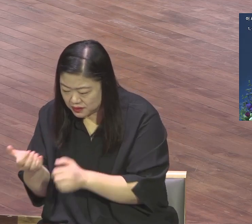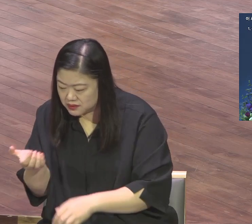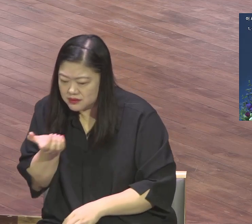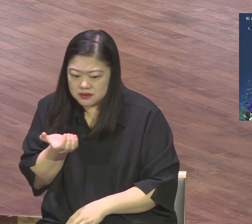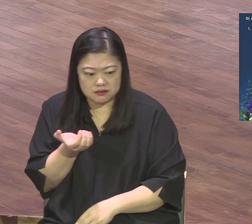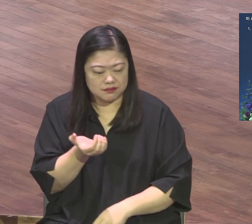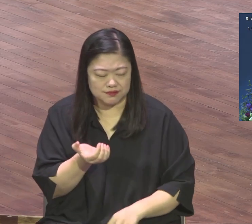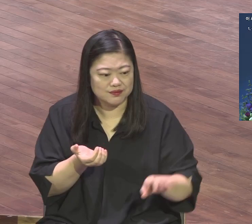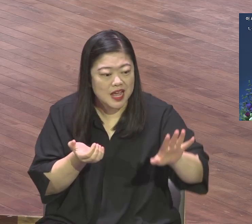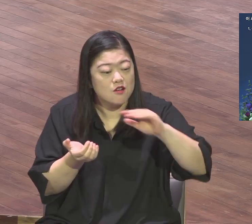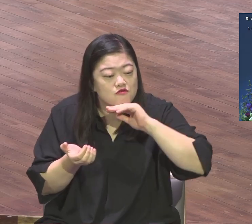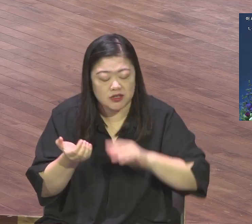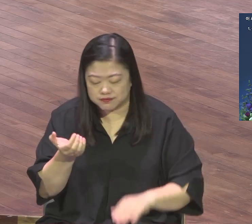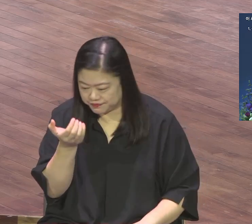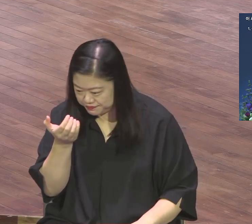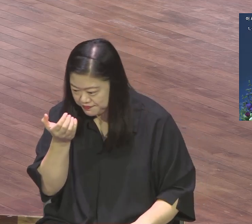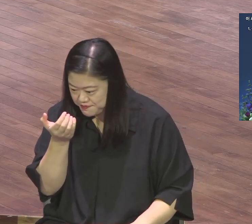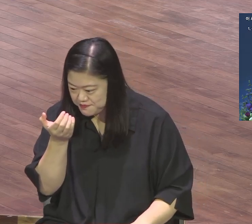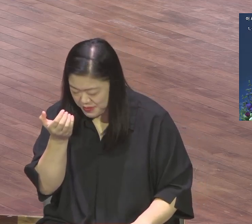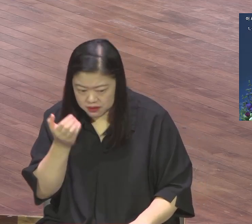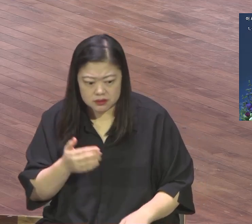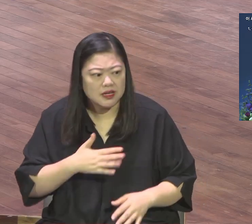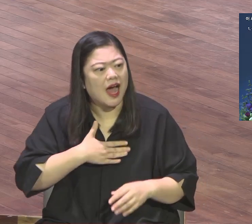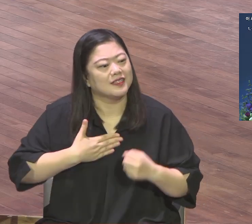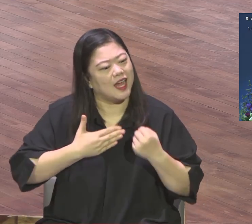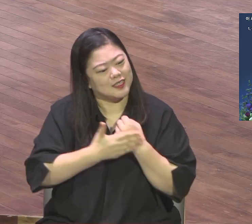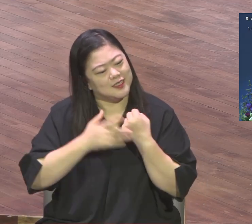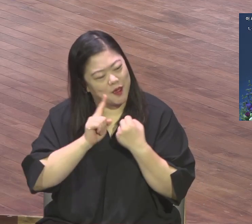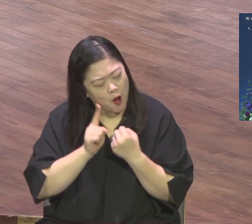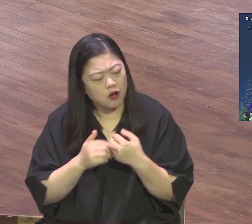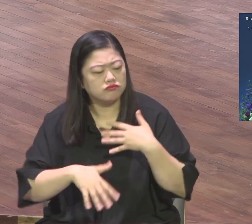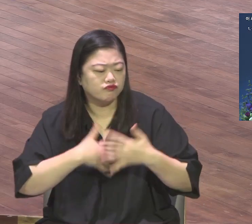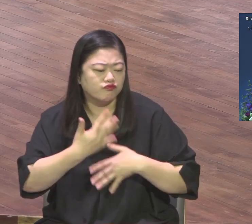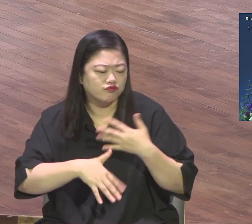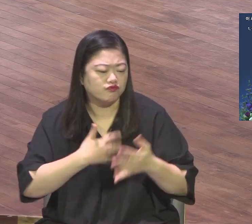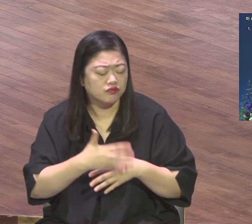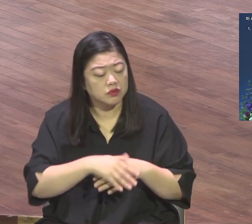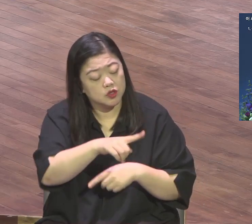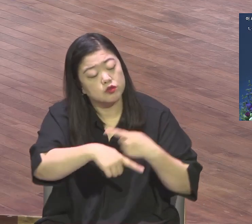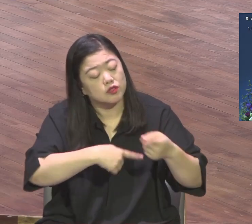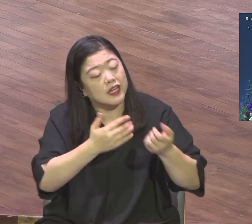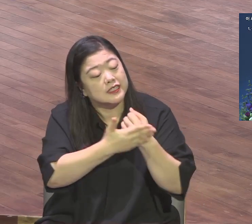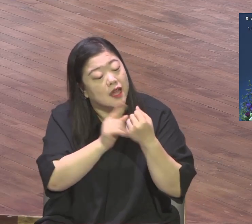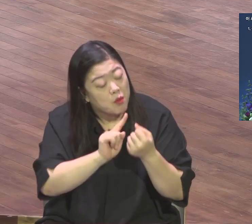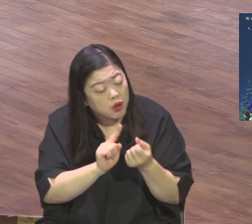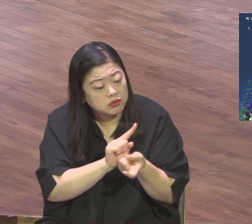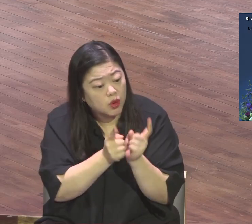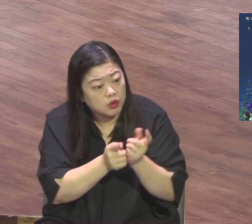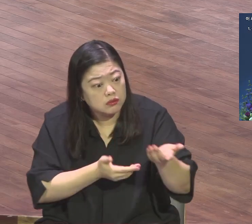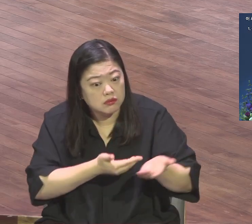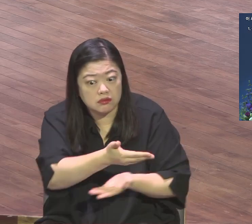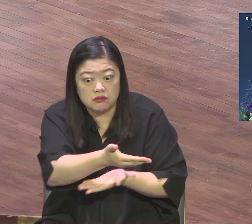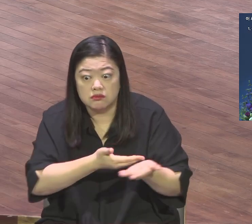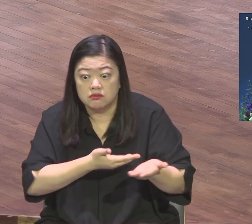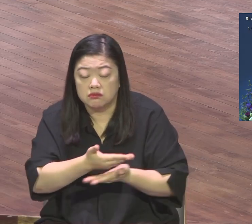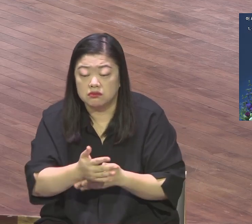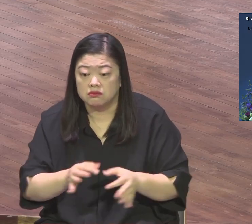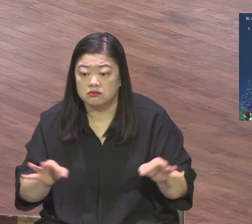맞습니까? 내게 받은 말씀 가지고 그냥 다른 사람이 말해보세요. 당장 달라집니다.